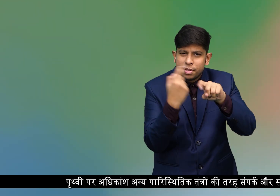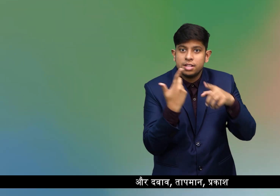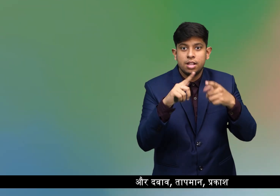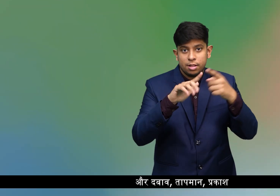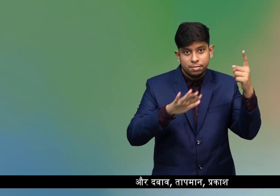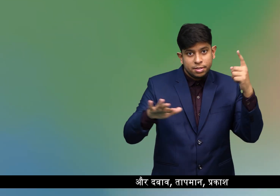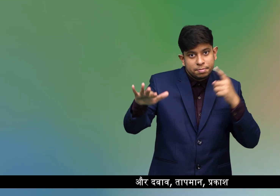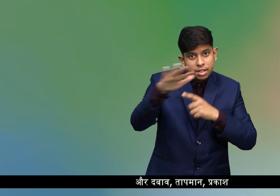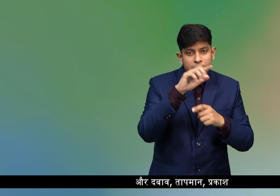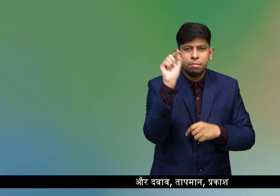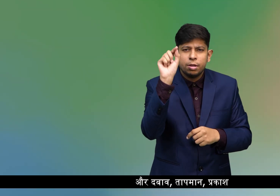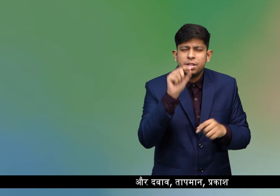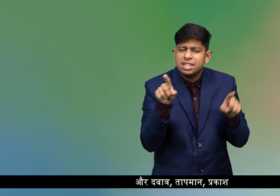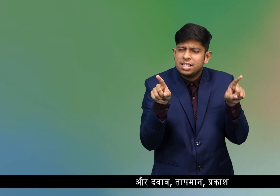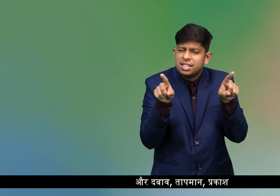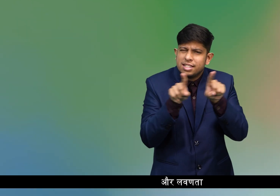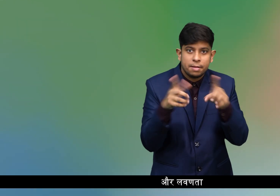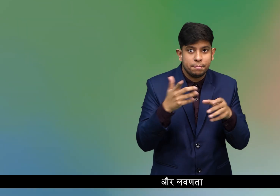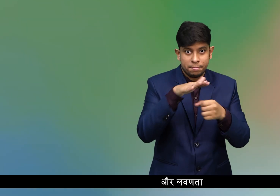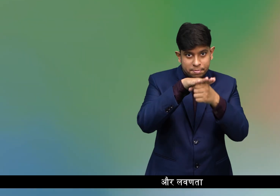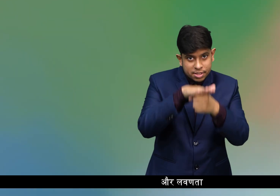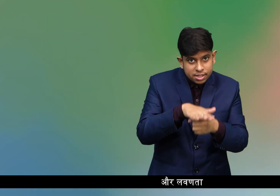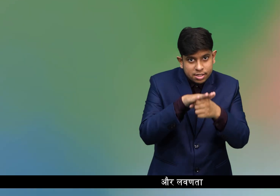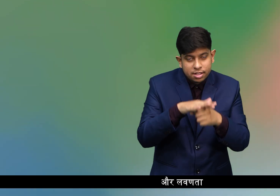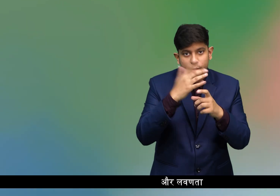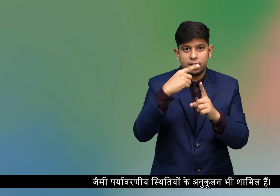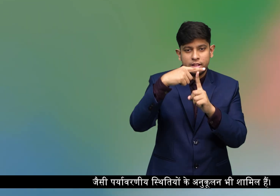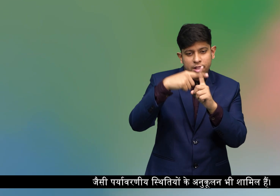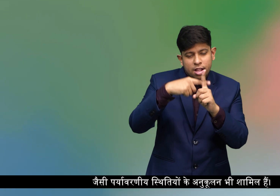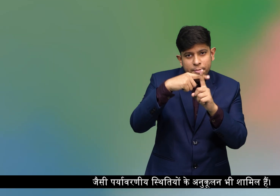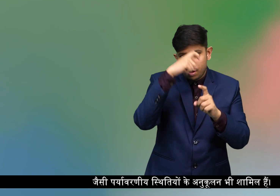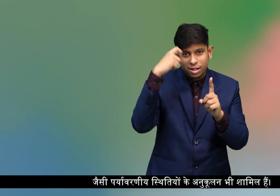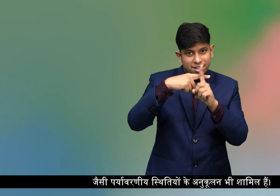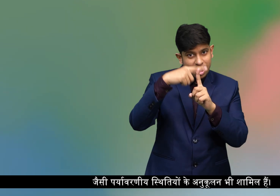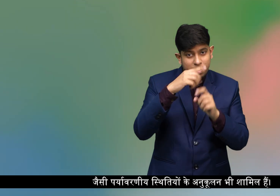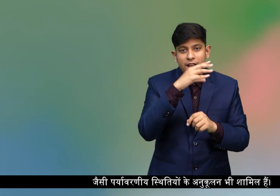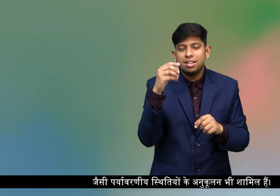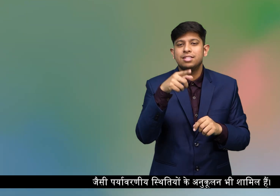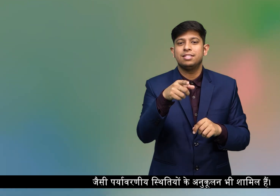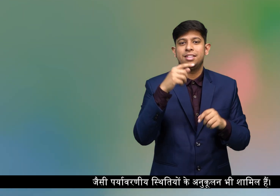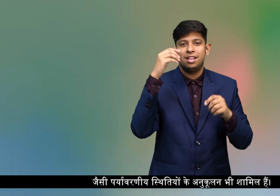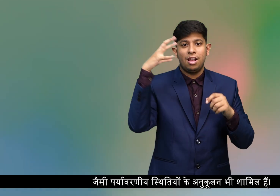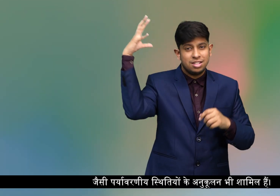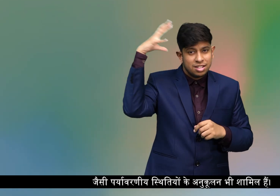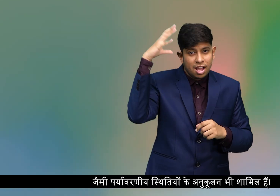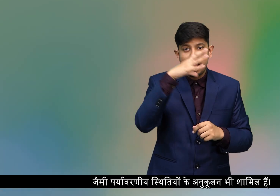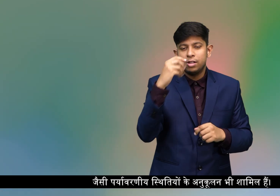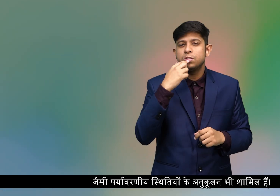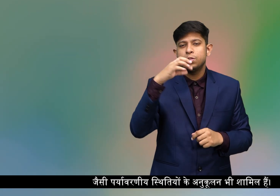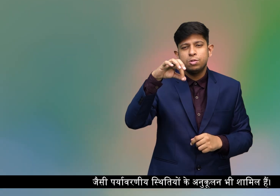और दबाव, तापमान, प्रकाश और लवणता जैसी पर्यावरणीय स्थितियों के अनुकूलन भी